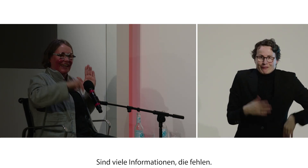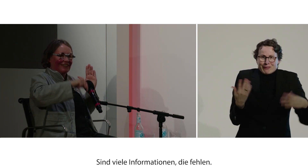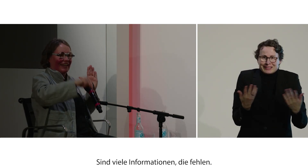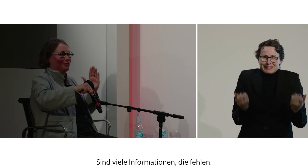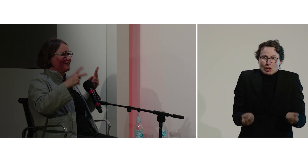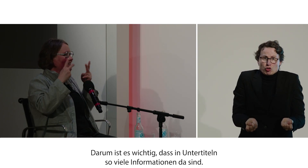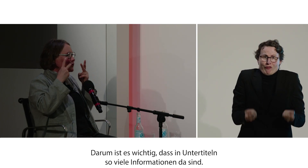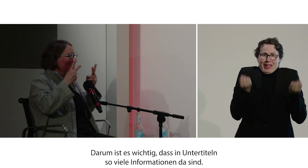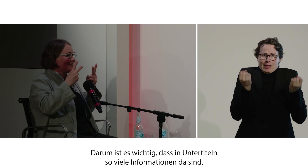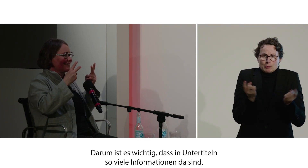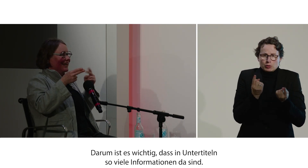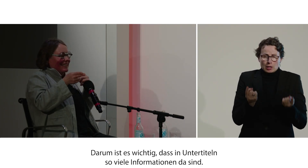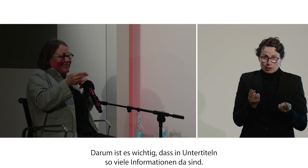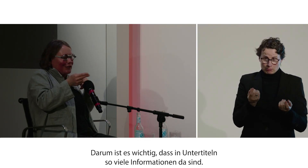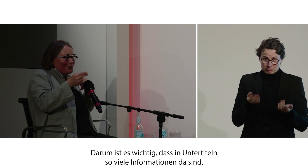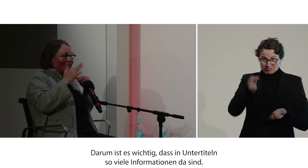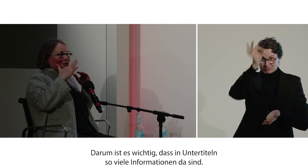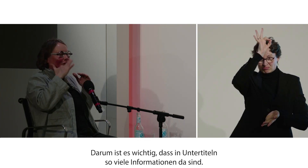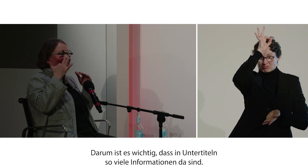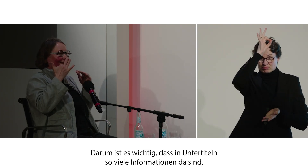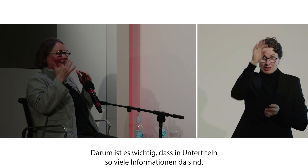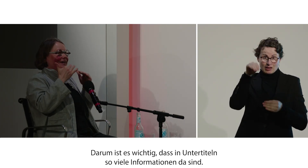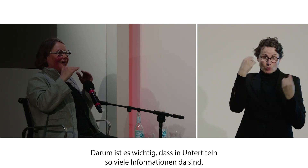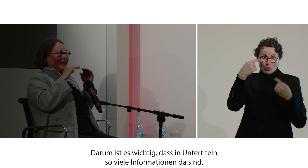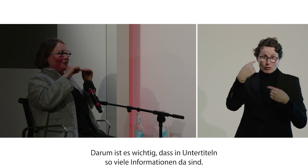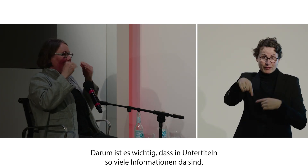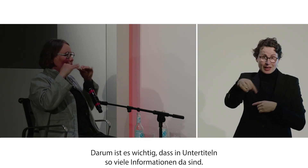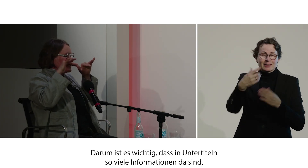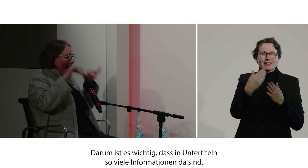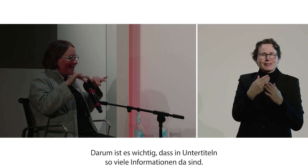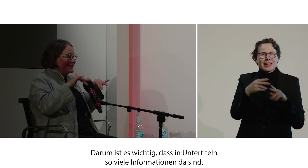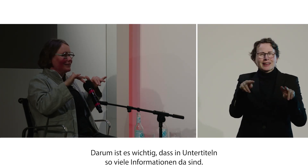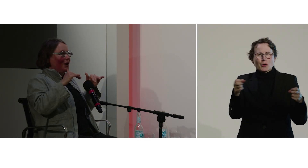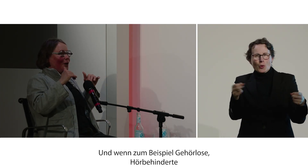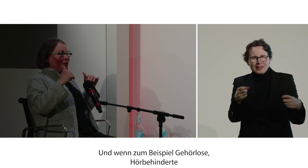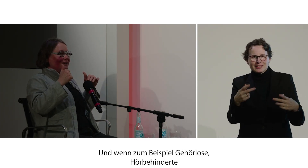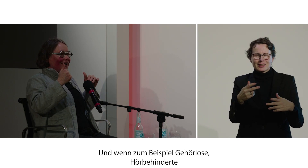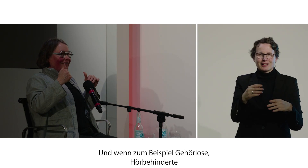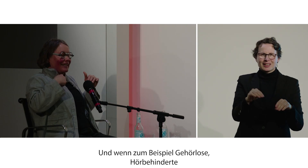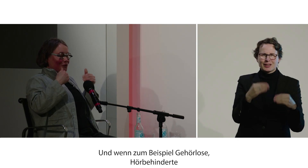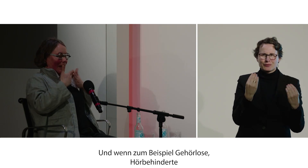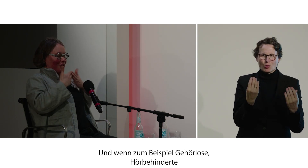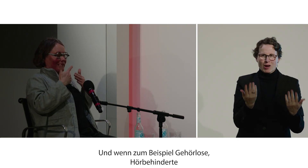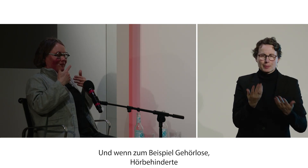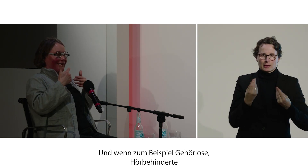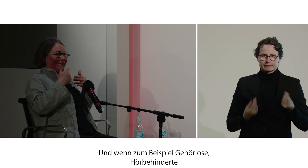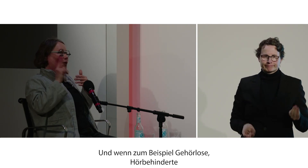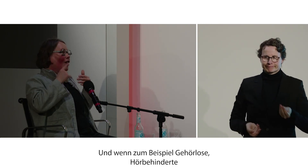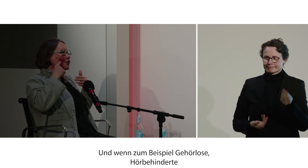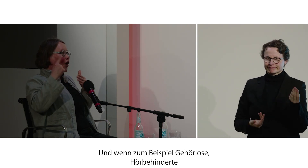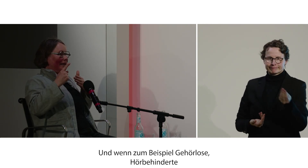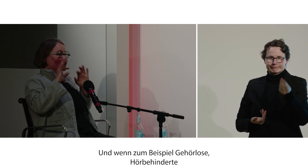fehlen, fehlen, fehlen. Und deswegen ist das so wichtig, dass in denen untertitelt so viele Informationen da sind. Und wenn zum Beispiel